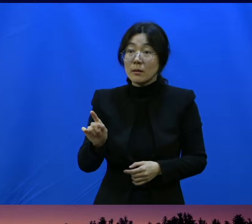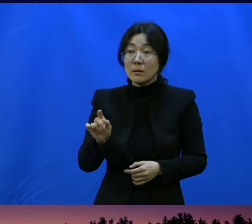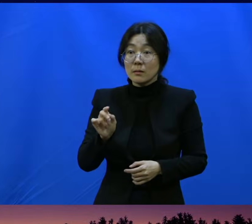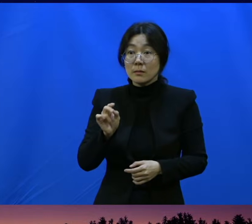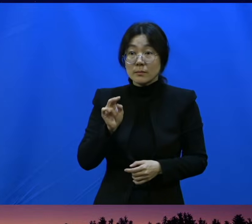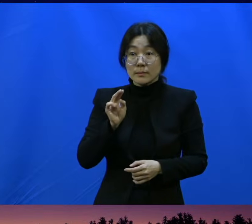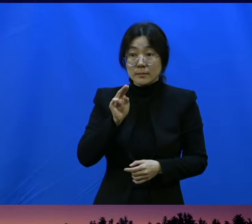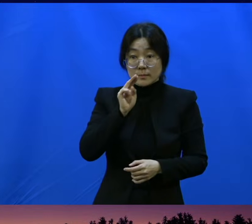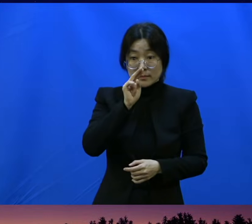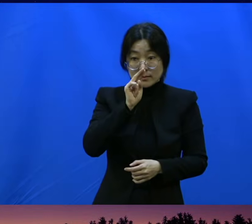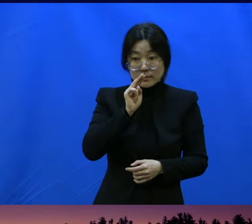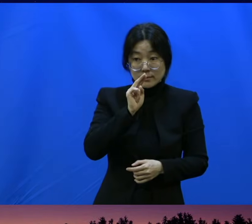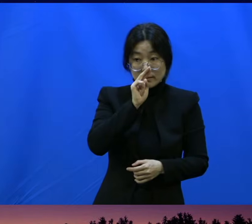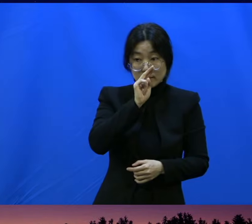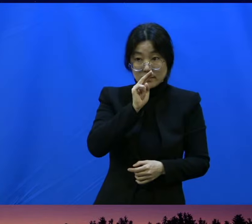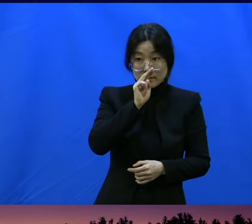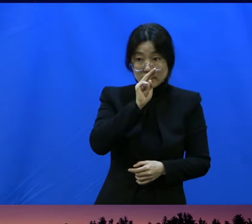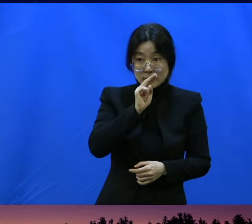터지는 거예요. 다윗을 향해서.